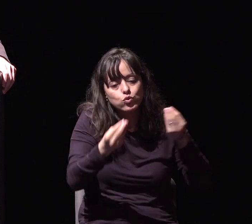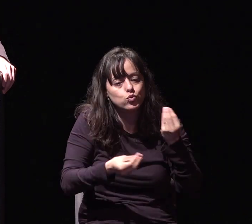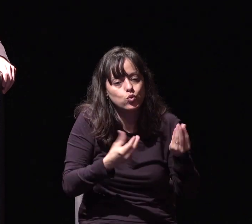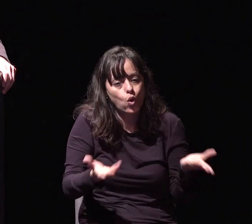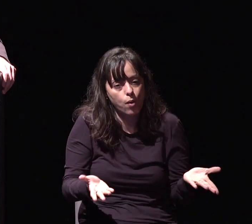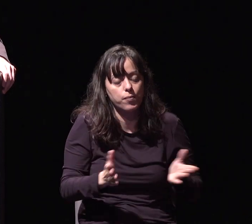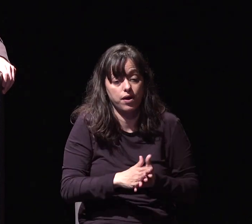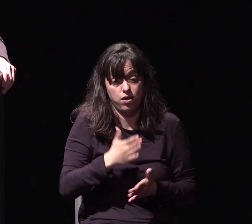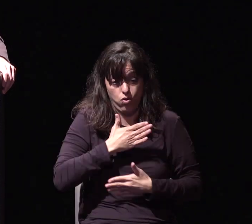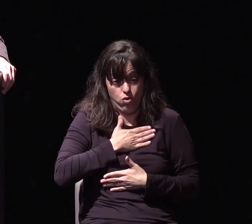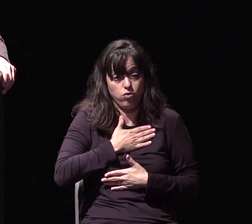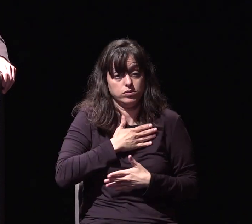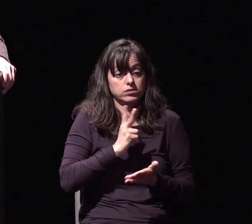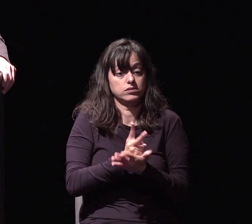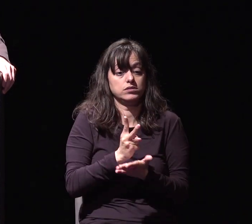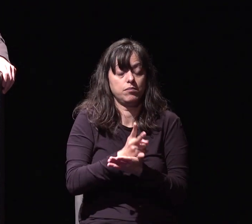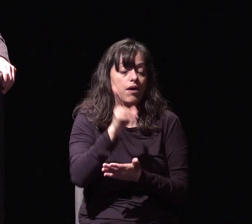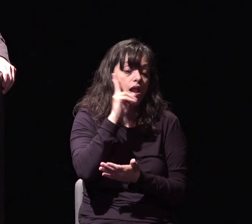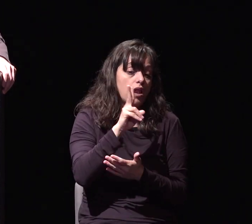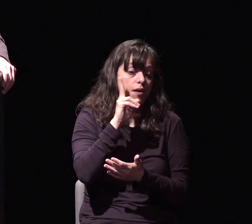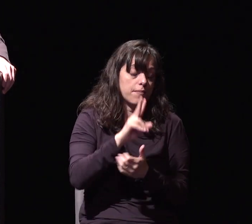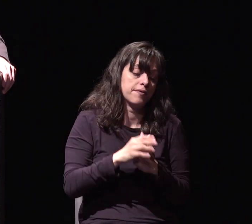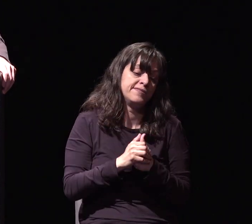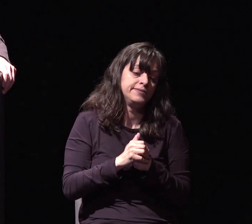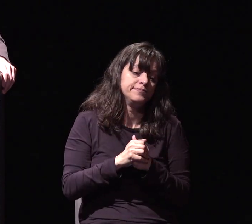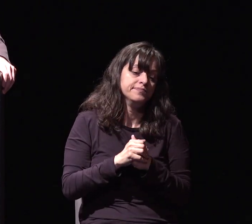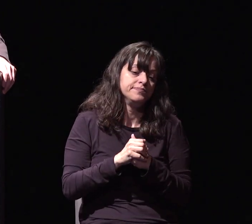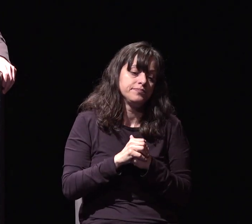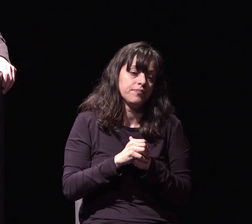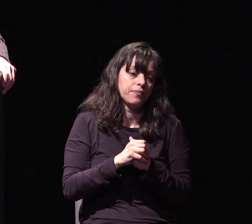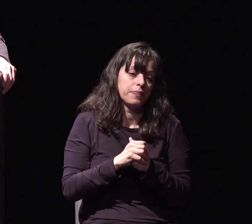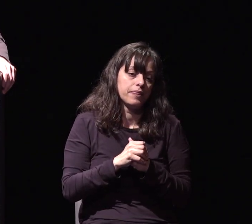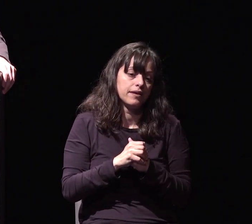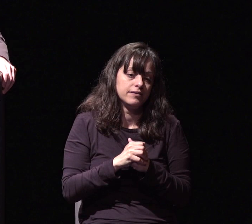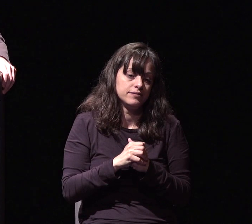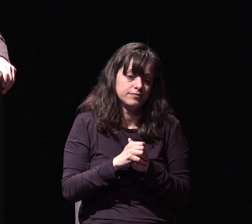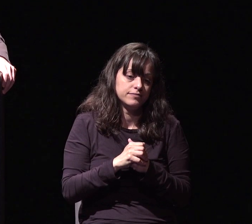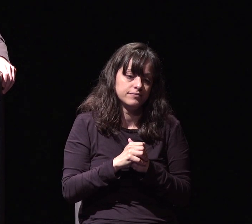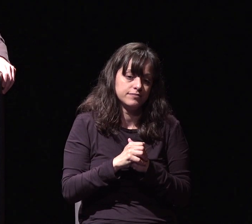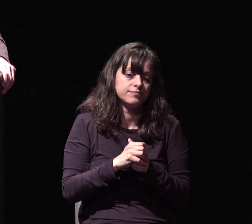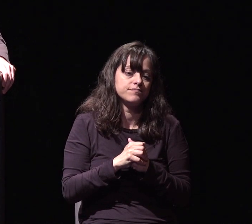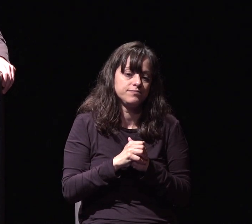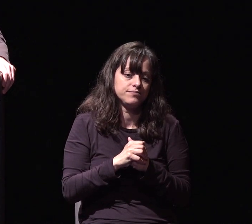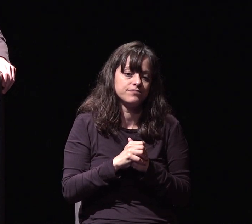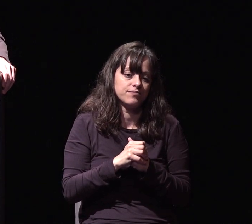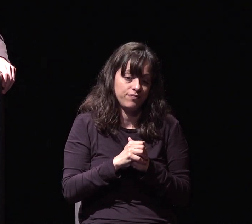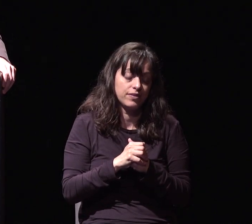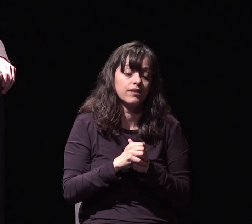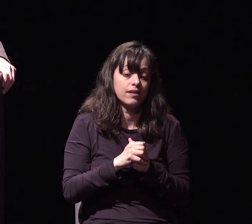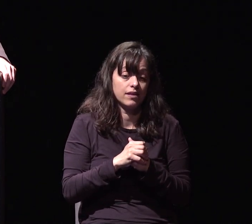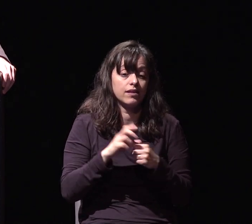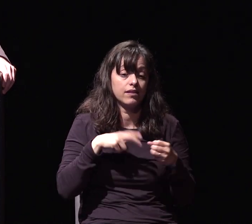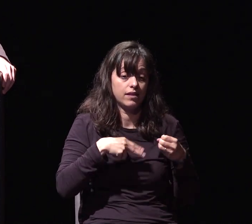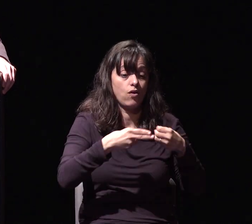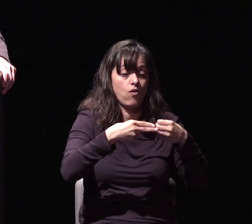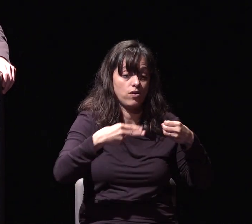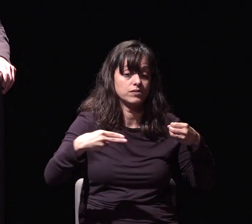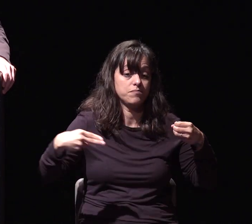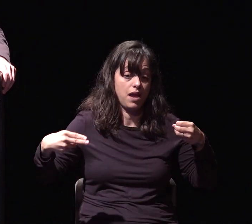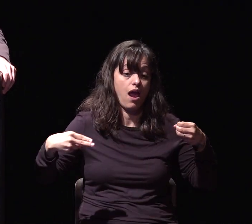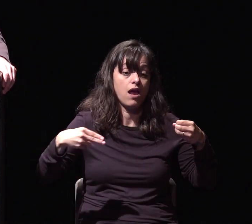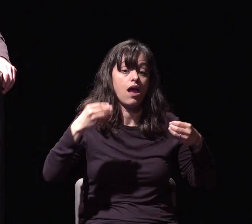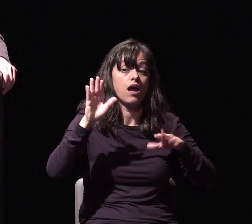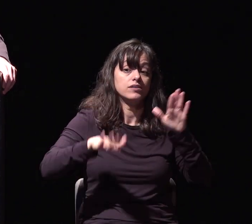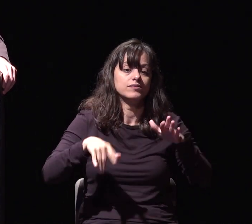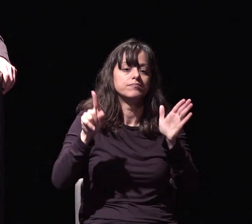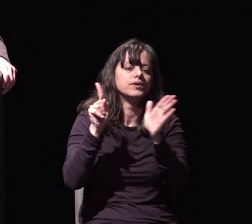Eu gosto sempre de lembrar da história do Oscar Niemeyer, que, quando perguntado sobre a